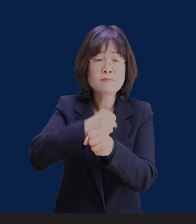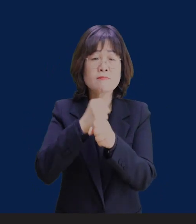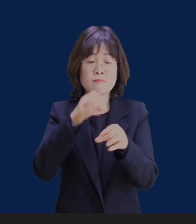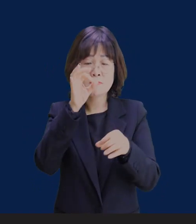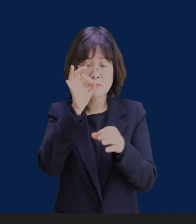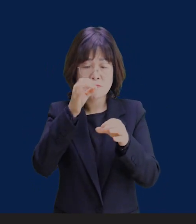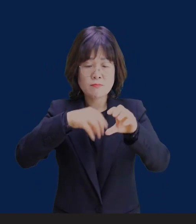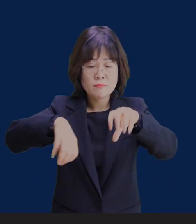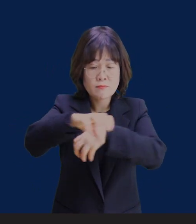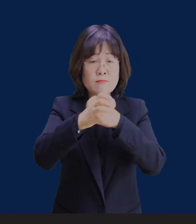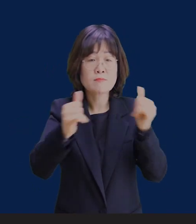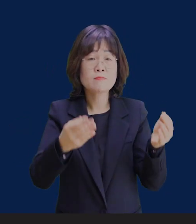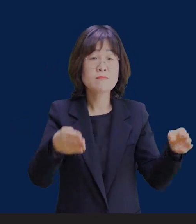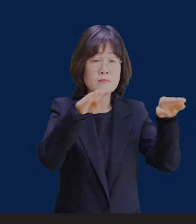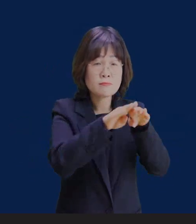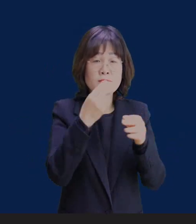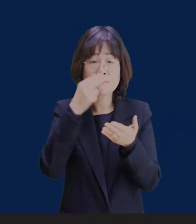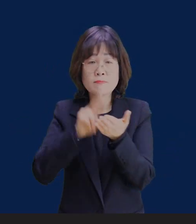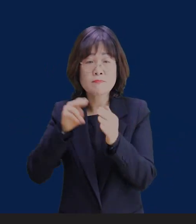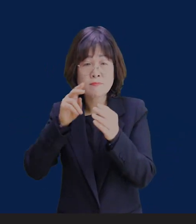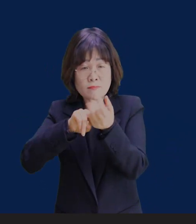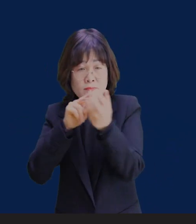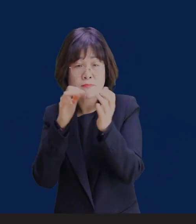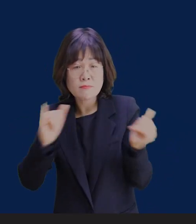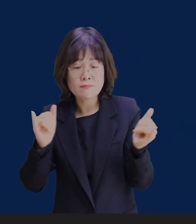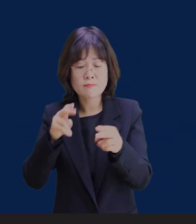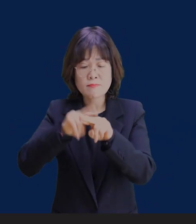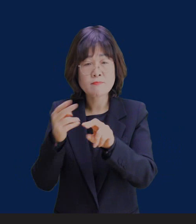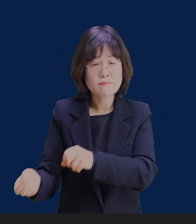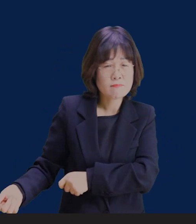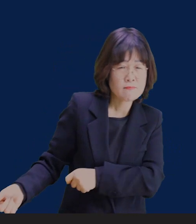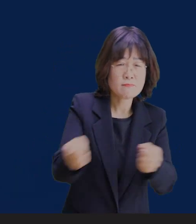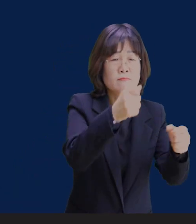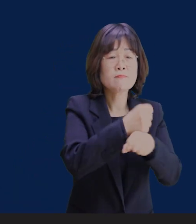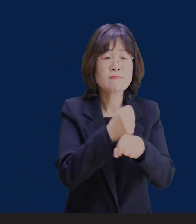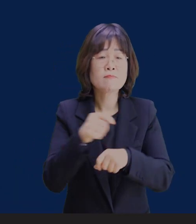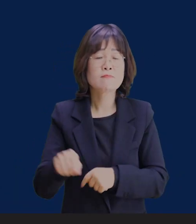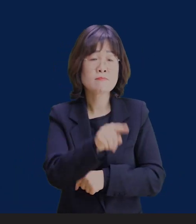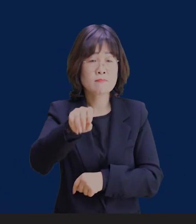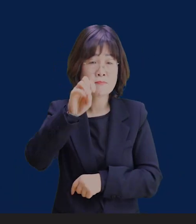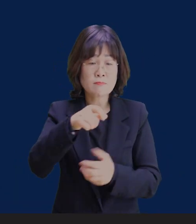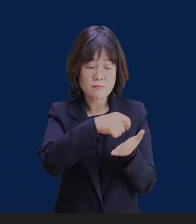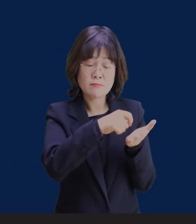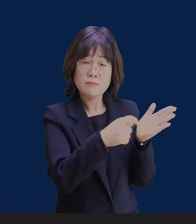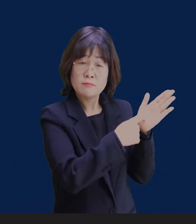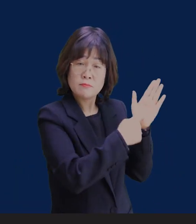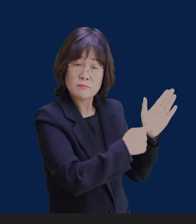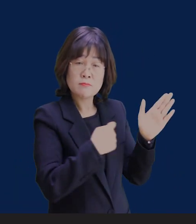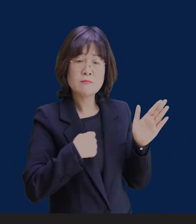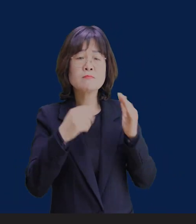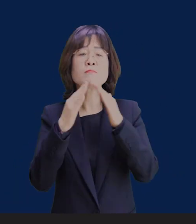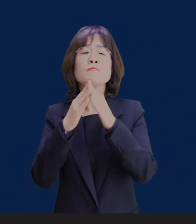내쫓으시며 돈 바꾸는 사람들의 상과 비둘기 파는 사람들의 의자를 둘러 엎으시고 그들에게 이르시되